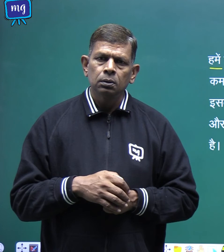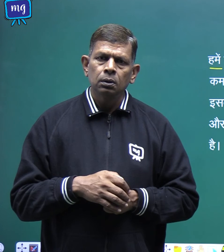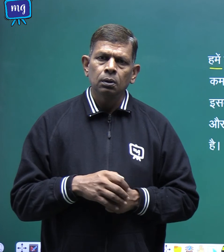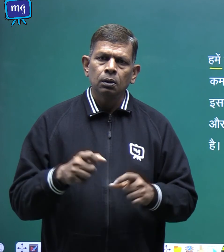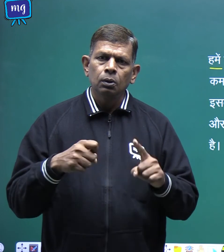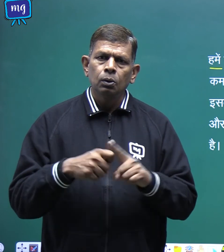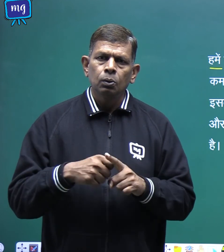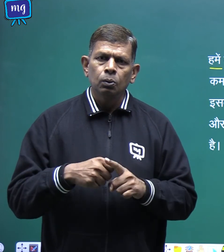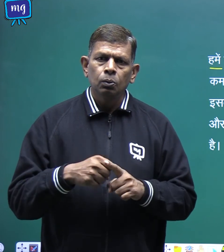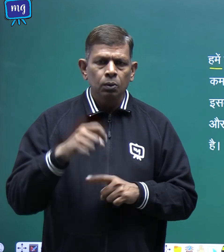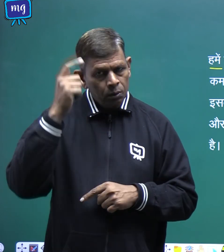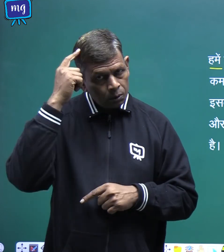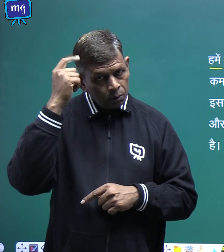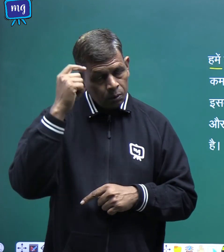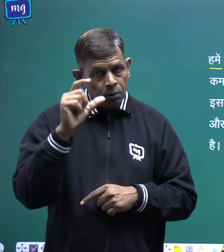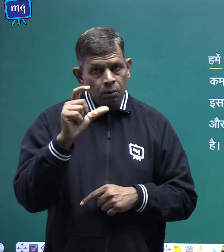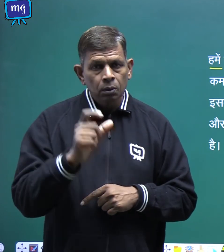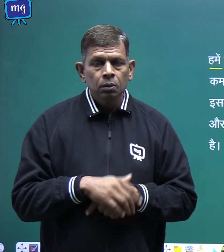कोयला,